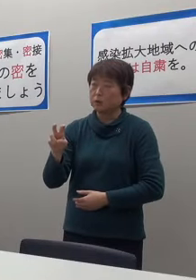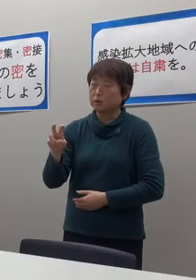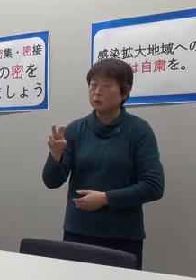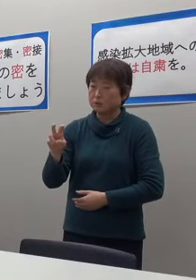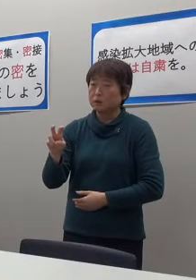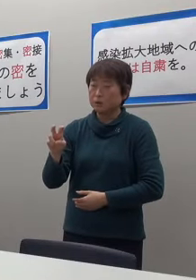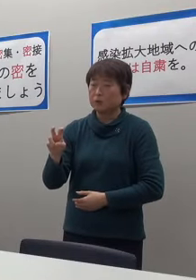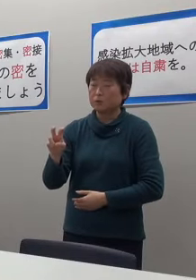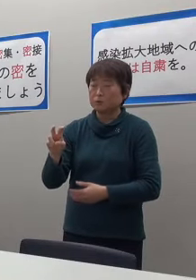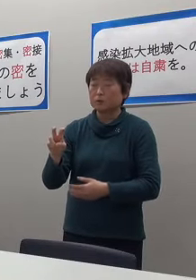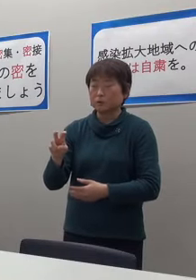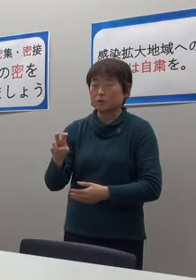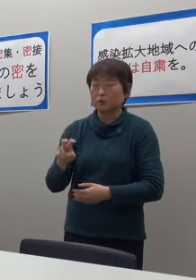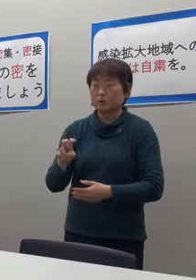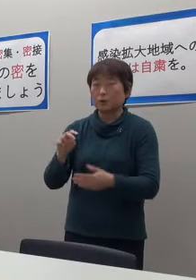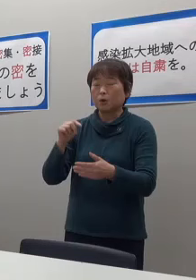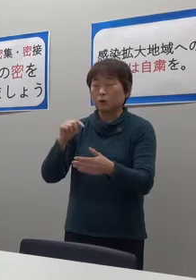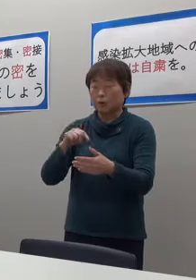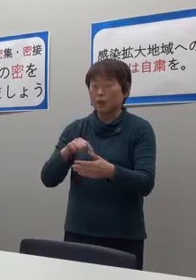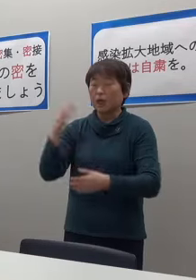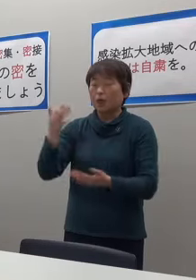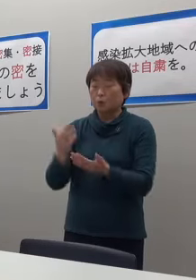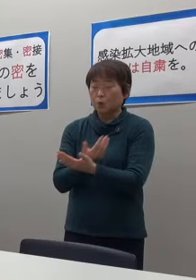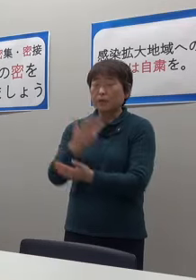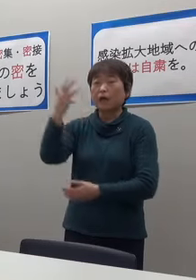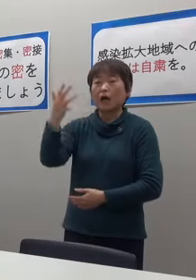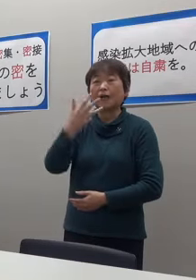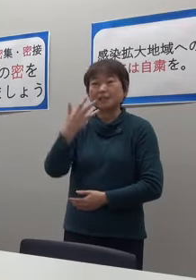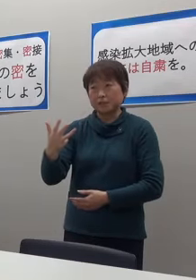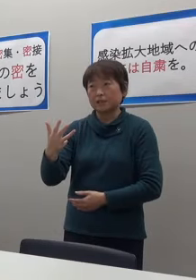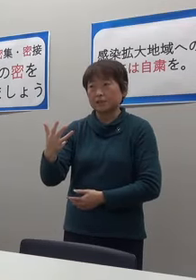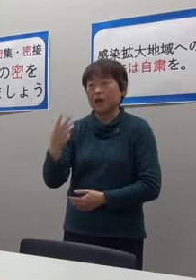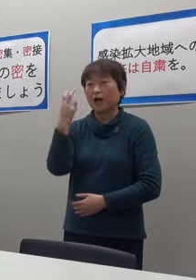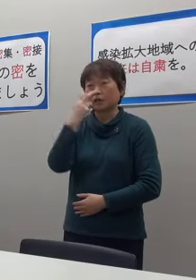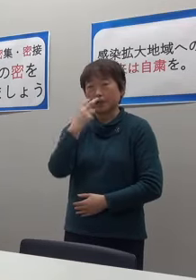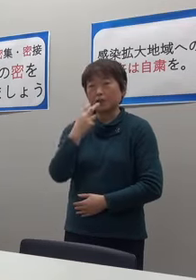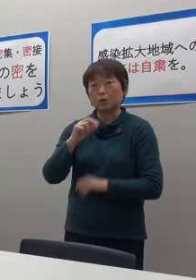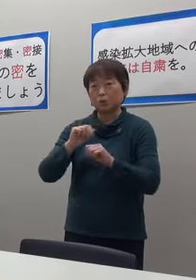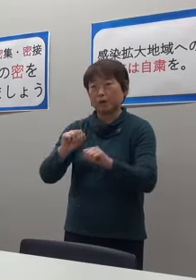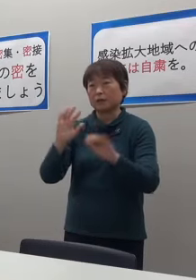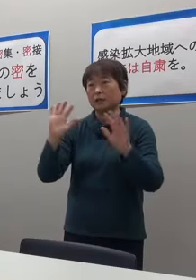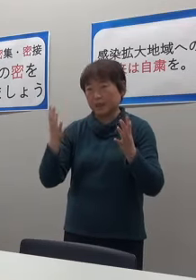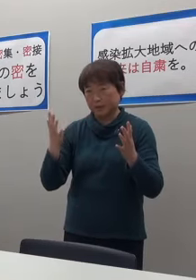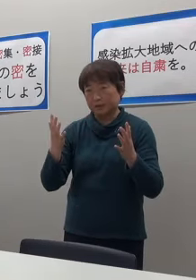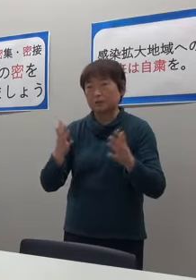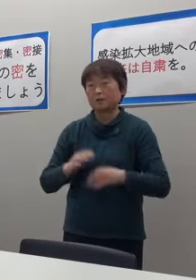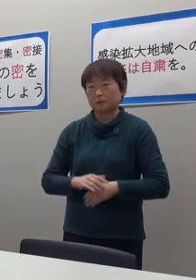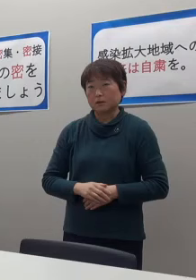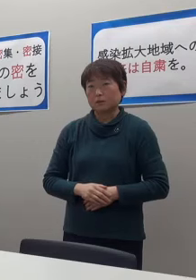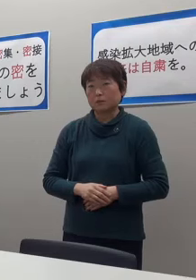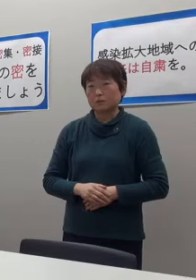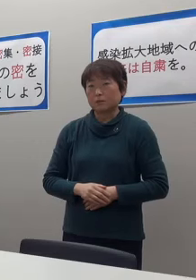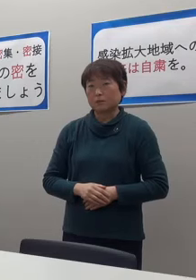残りの方っていうことにはなりますね。8人くらいですね。 8人くらい。 はい、 明日以